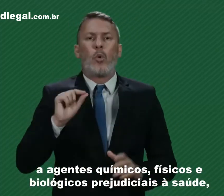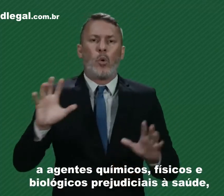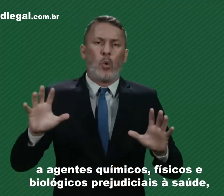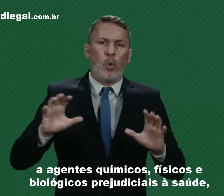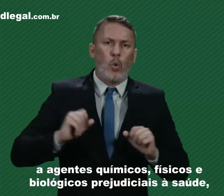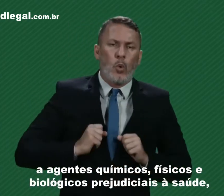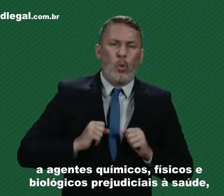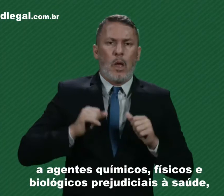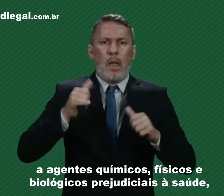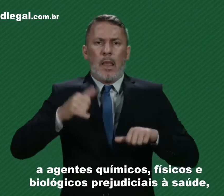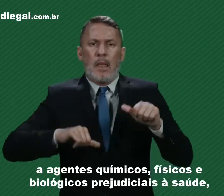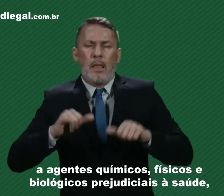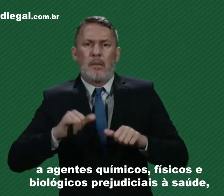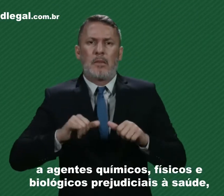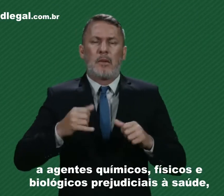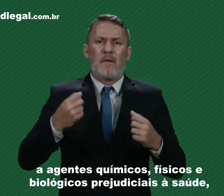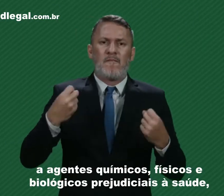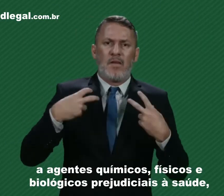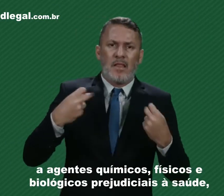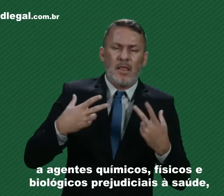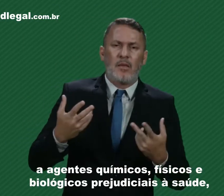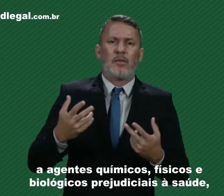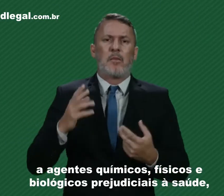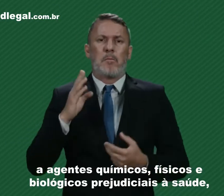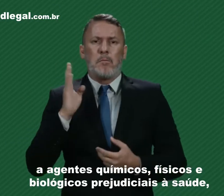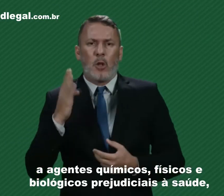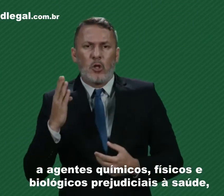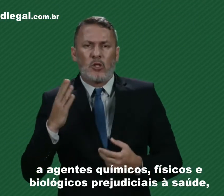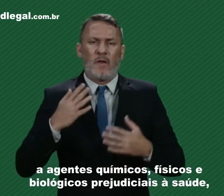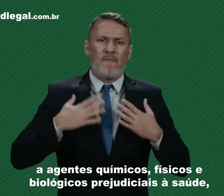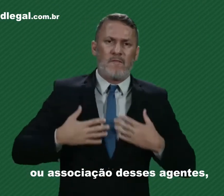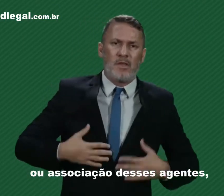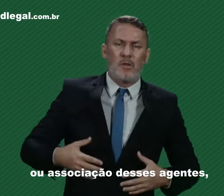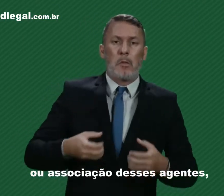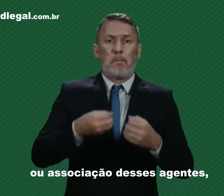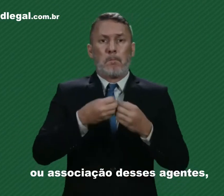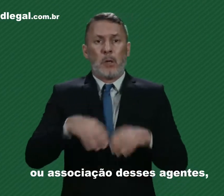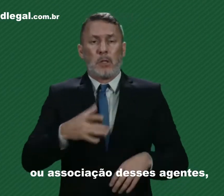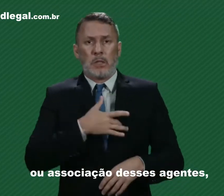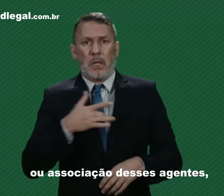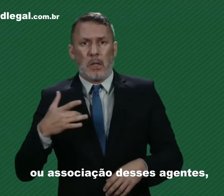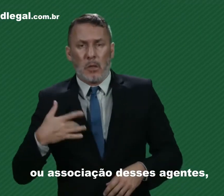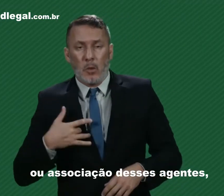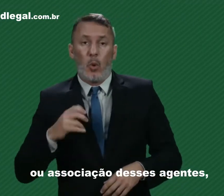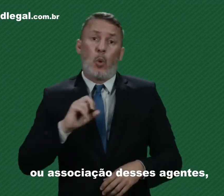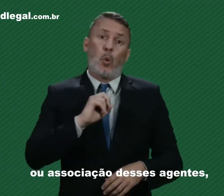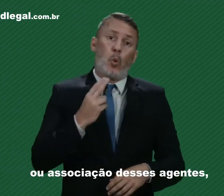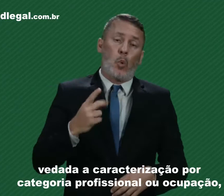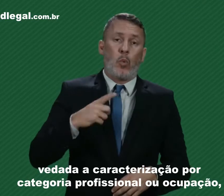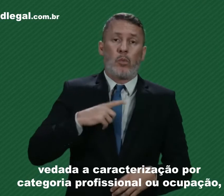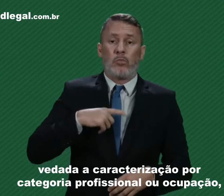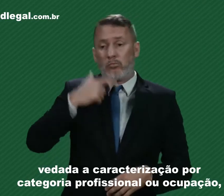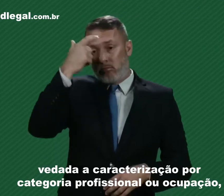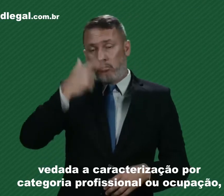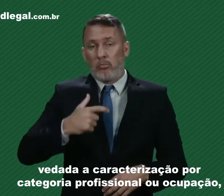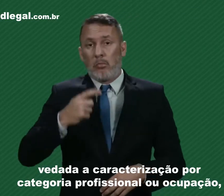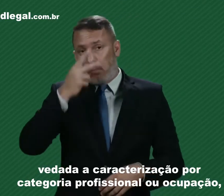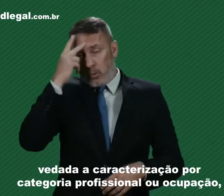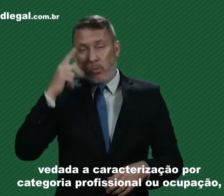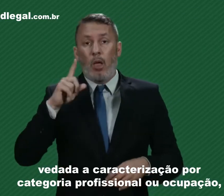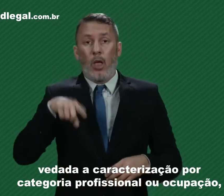agentes químicos, físicos e biológicos prejudiciais à saúde ou associação desses agentes, vedada